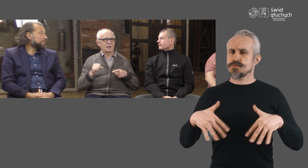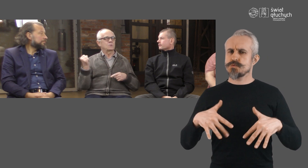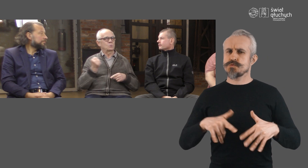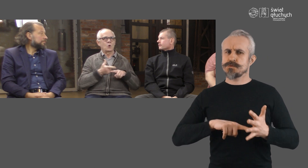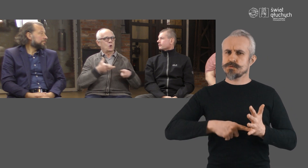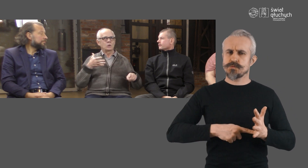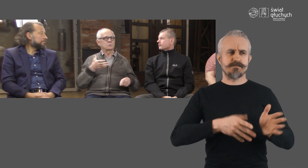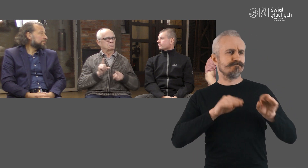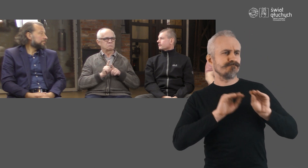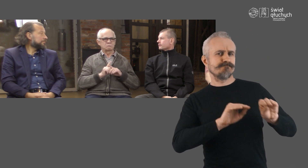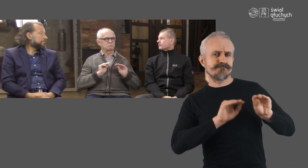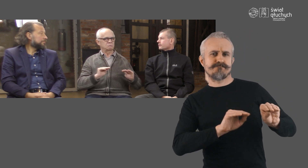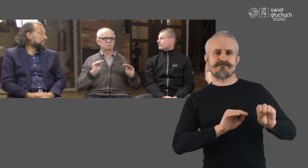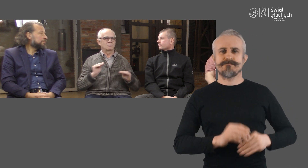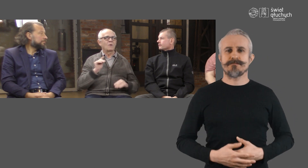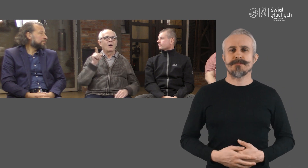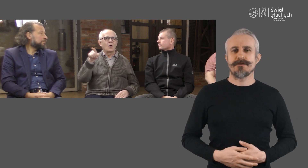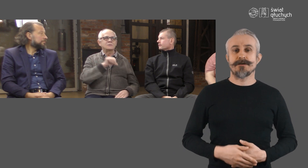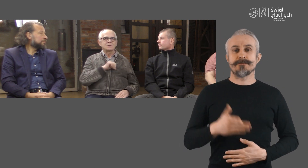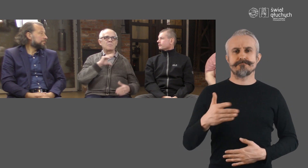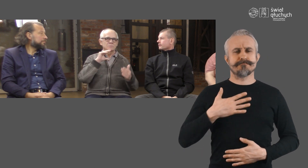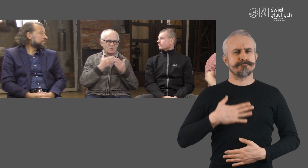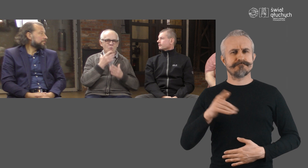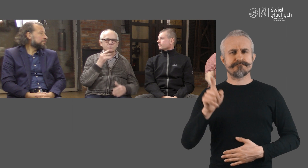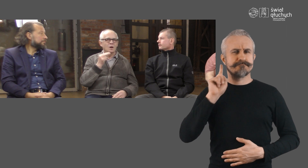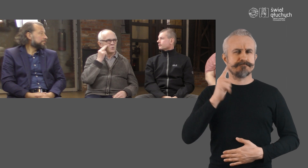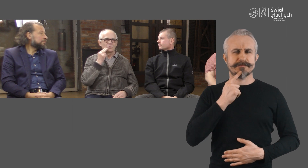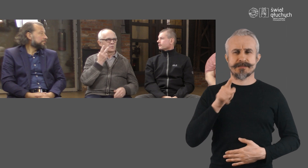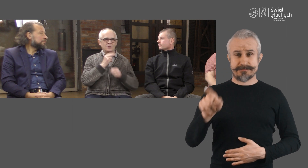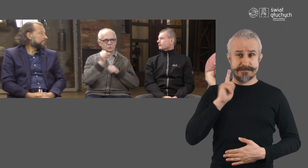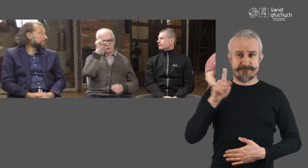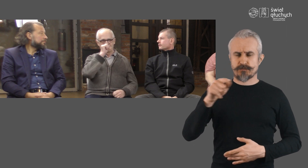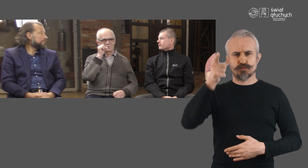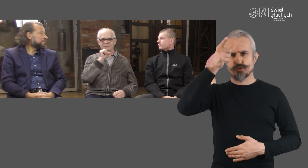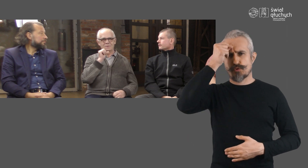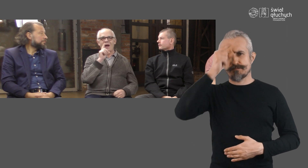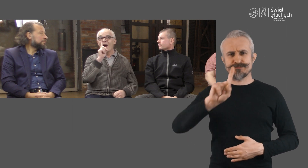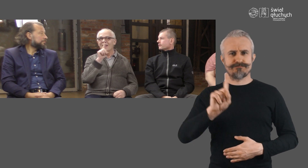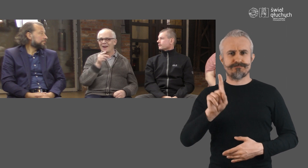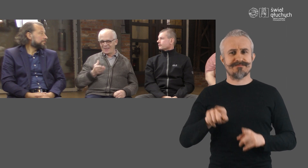miły, ale bardzo przestrzegał dyscypliny. On sam się przyznał, że